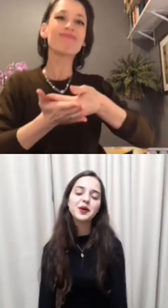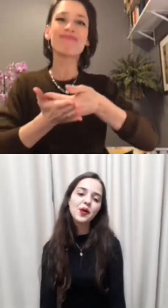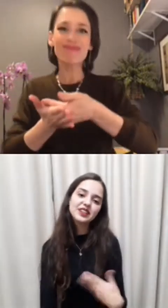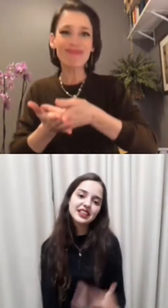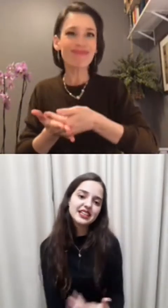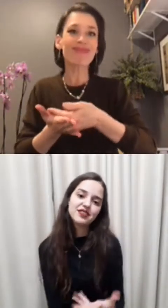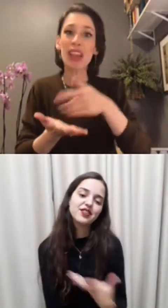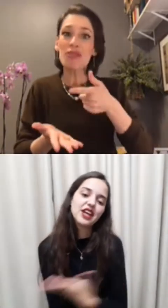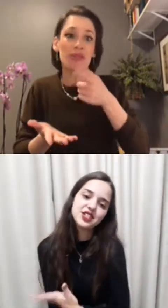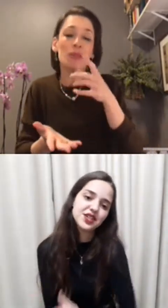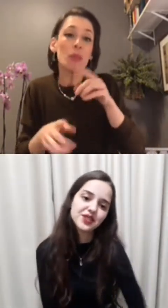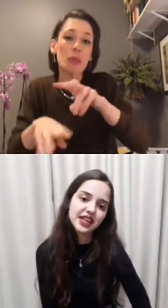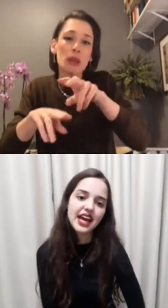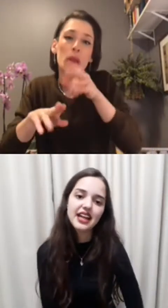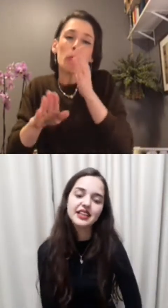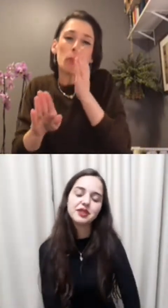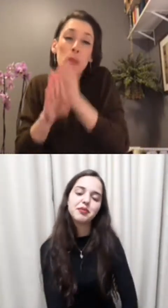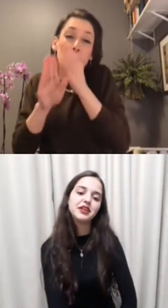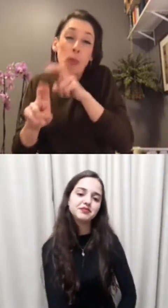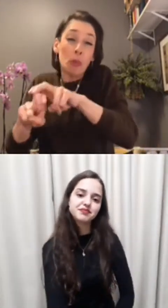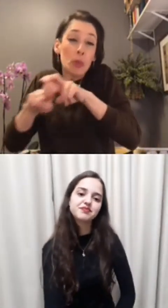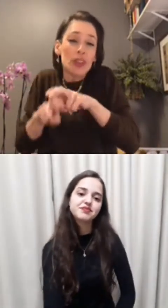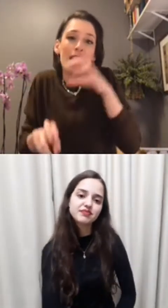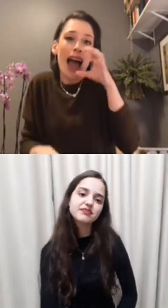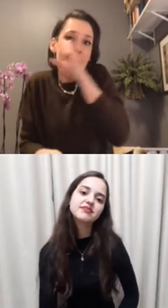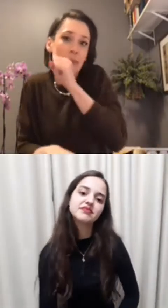por conta dessa vontade de ajudar ele também.